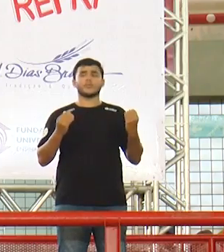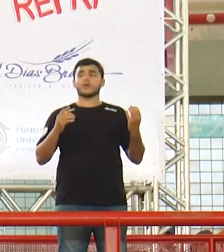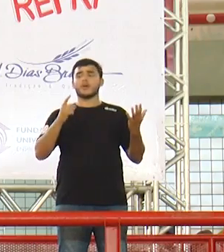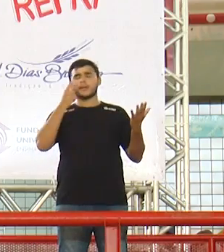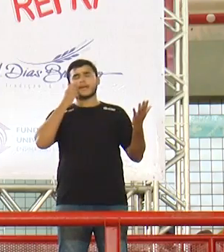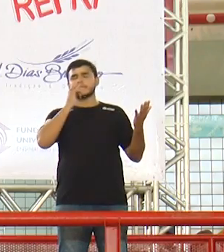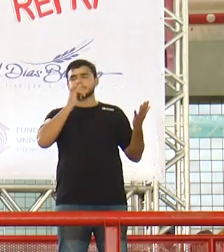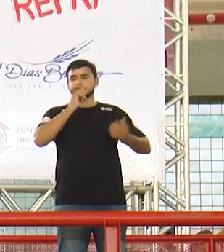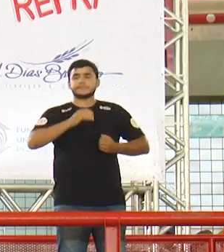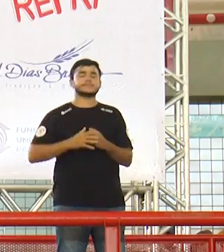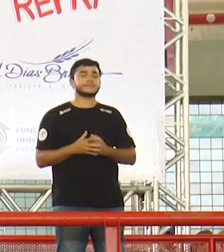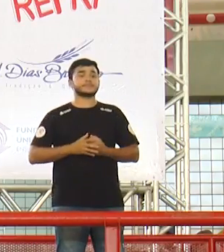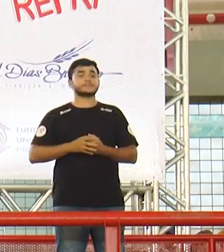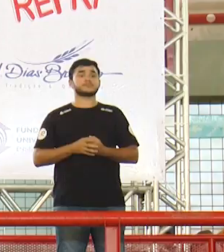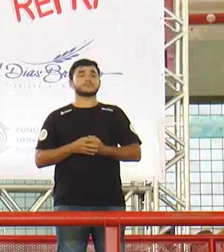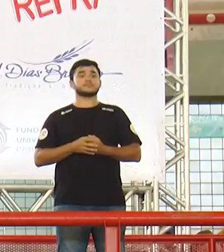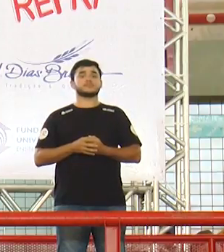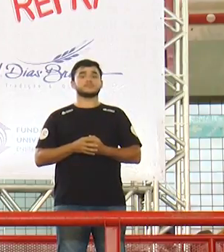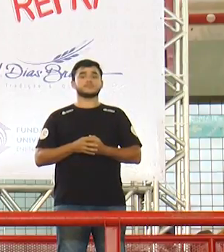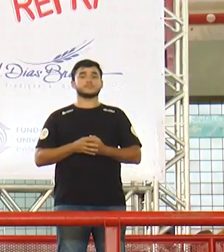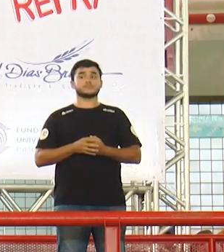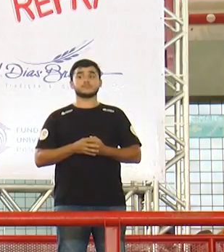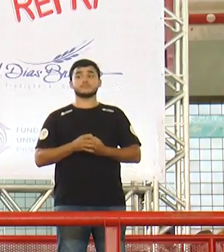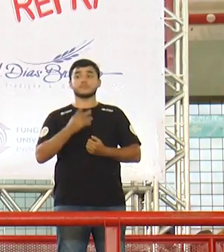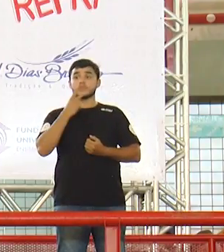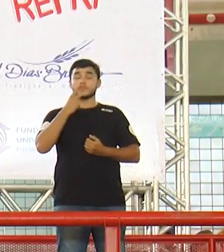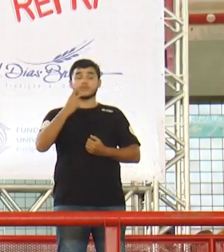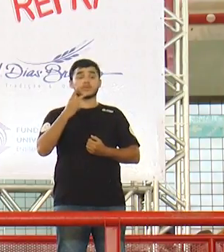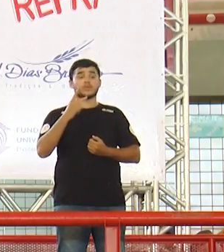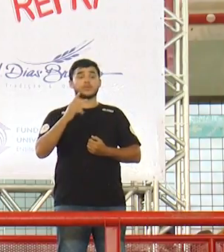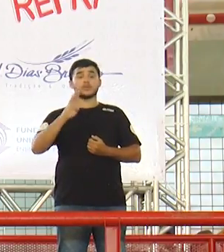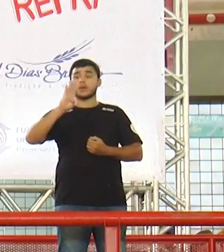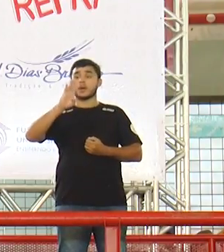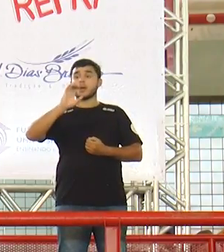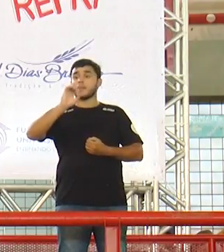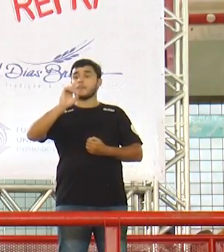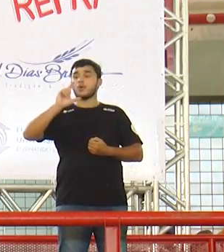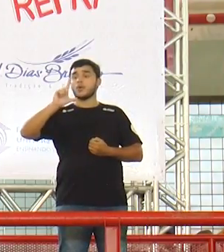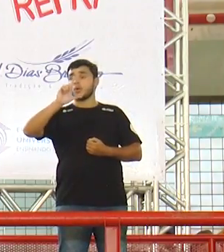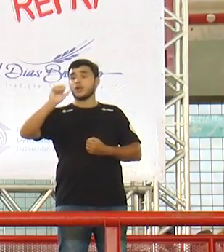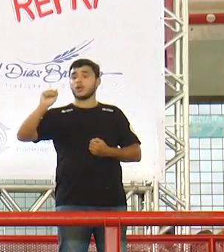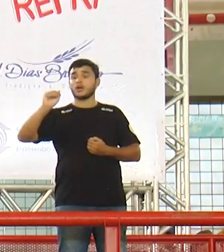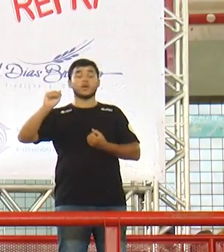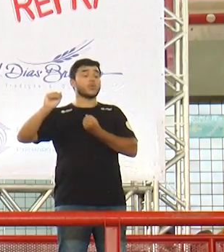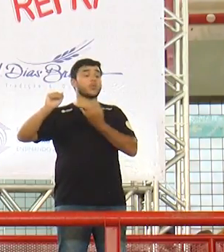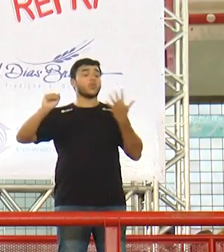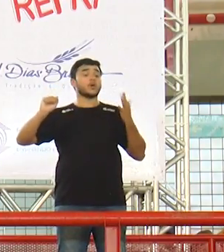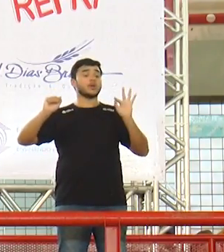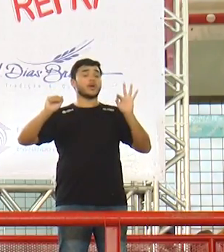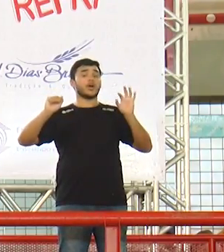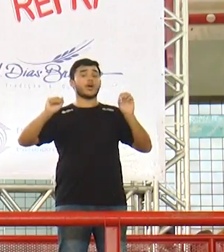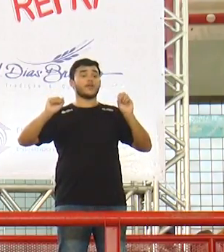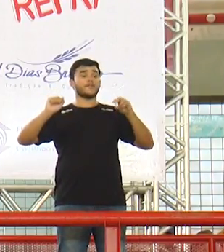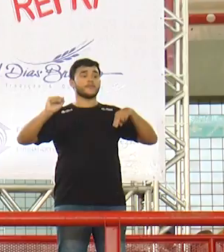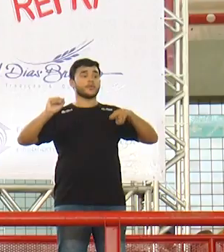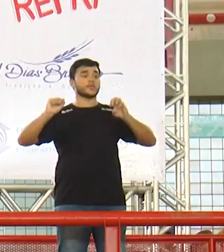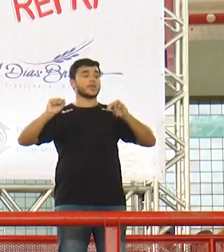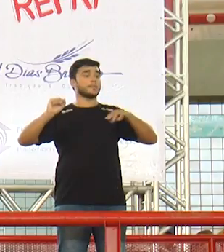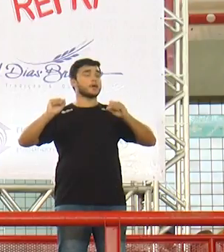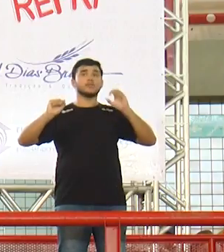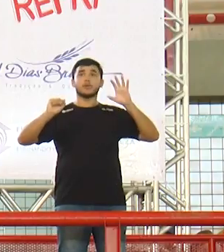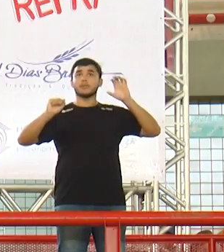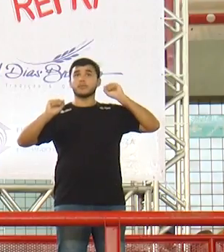necessários, por exemplo, para a pronúncia da palavra bola? Bola, quantos sons tem